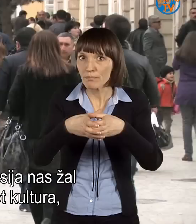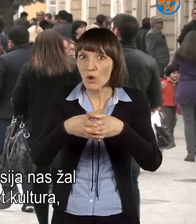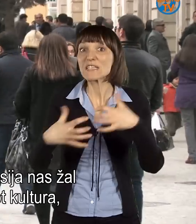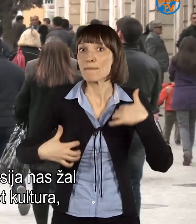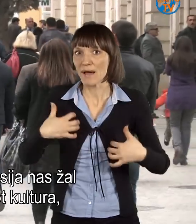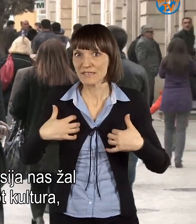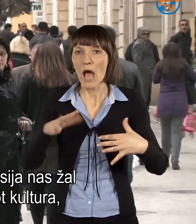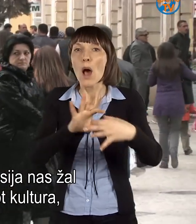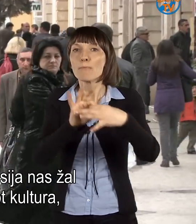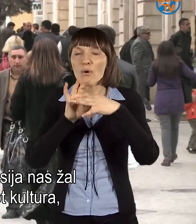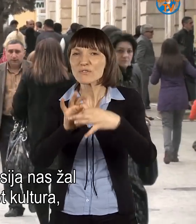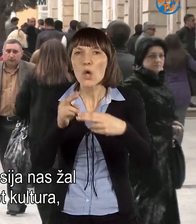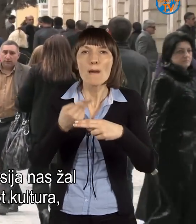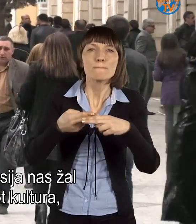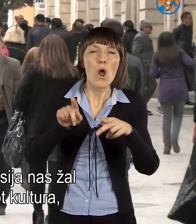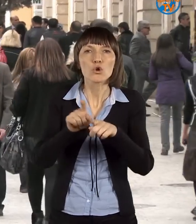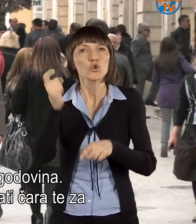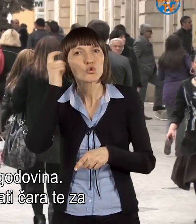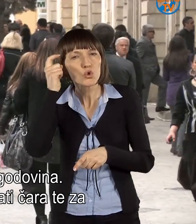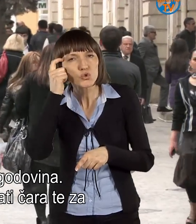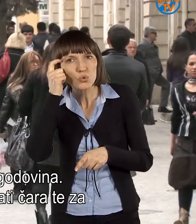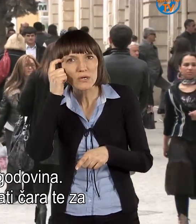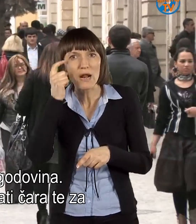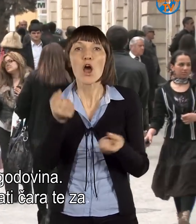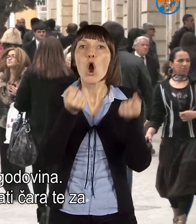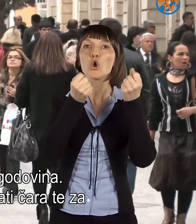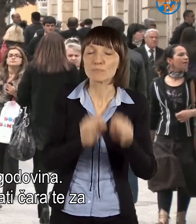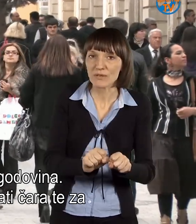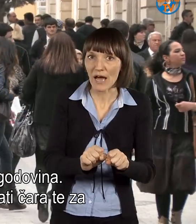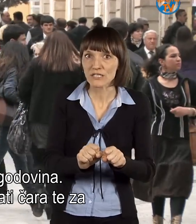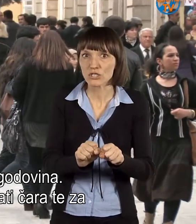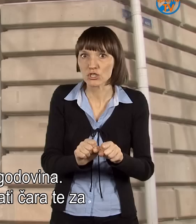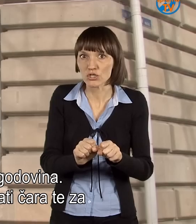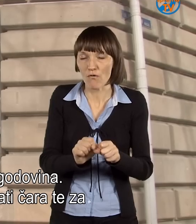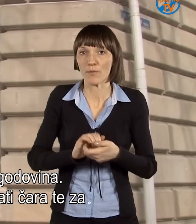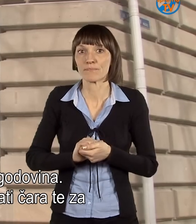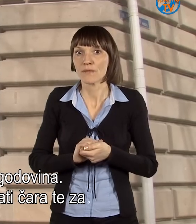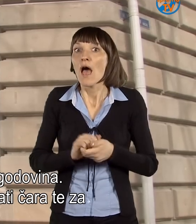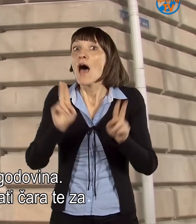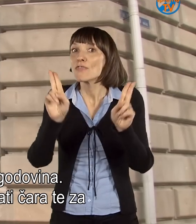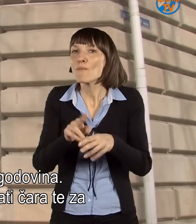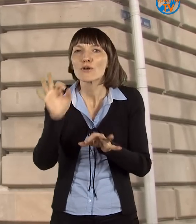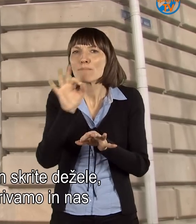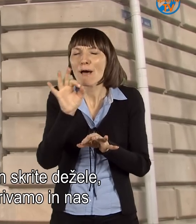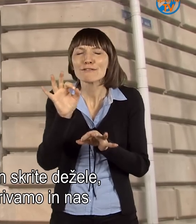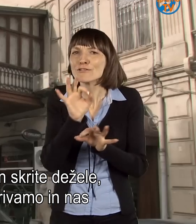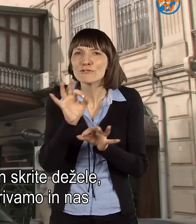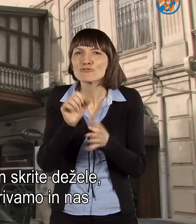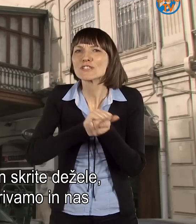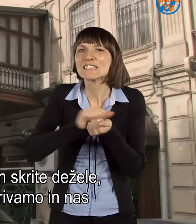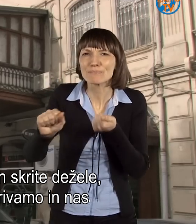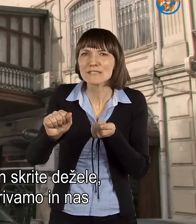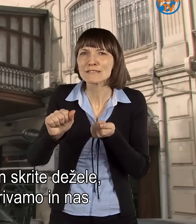nas žal povezujeta bolj kot kultura, gospodarstvo in zgodovina. Nič pa ne more izbrisati čara te za dolgo